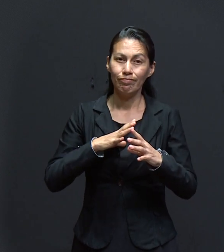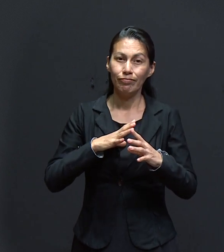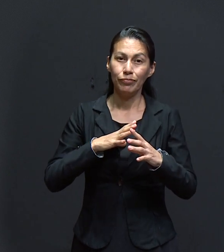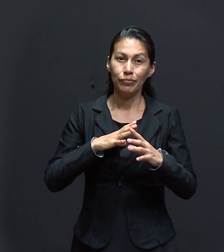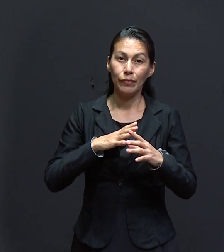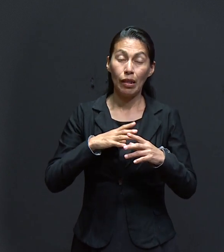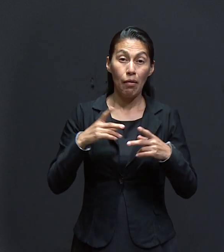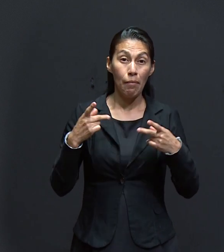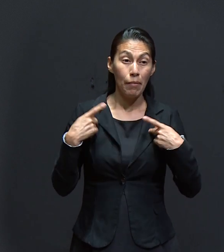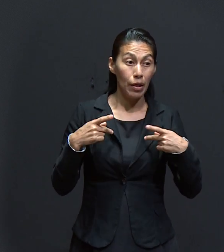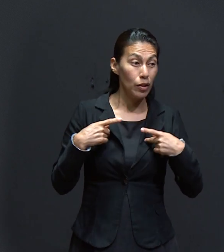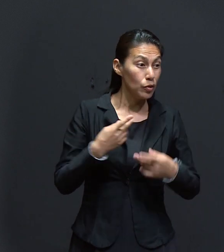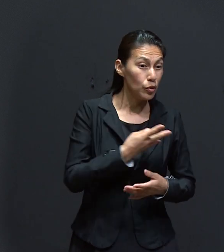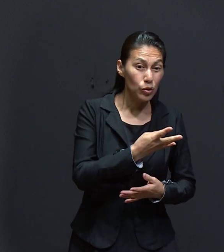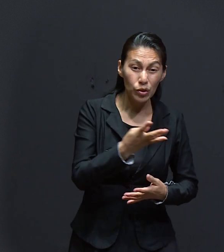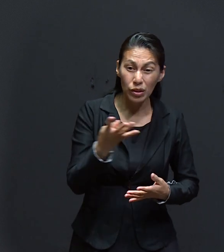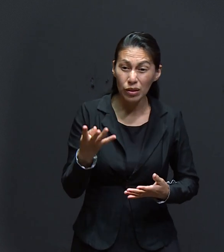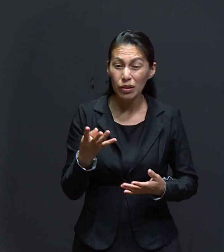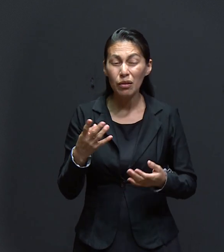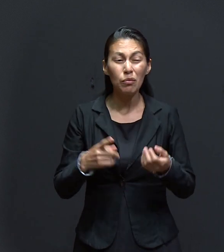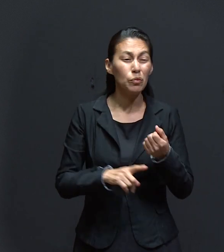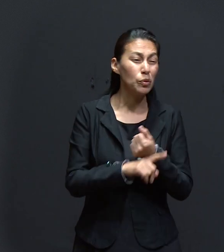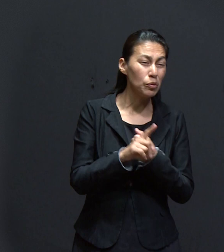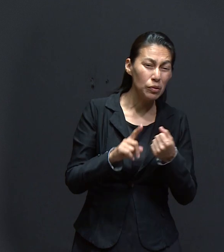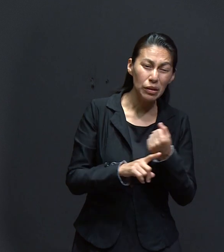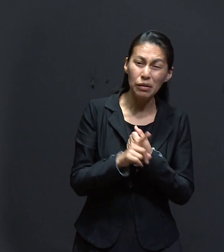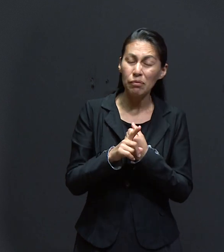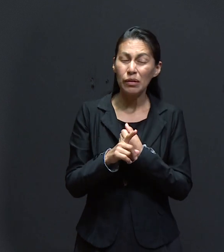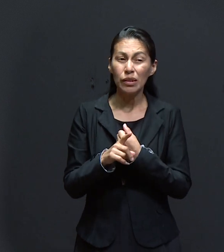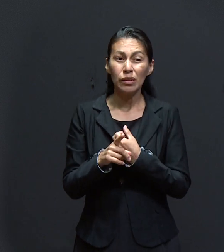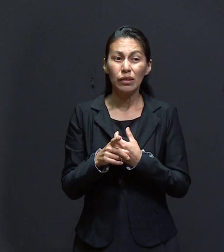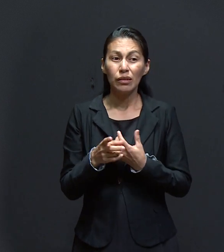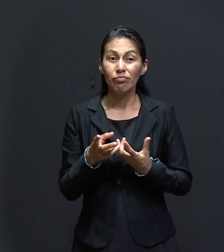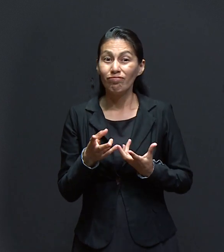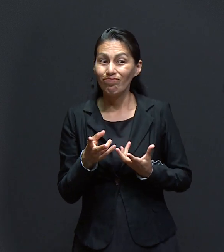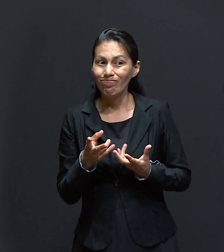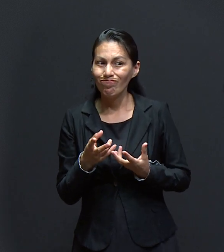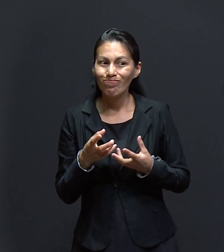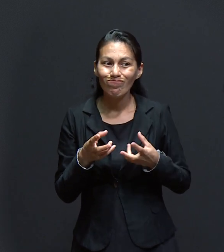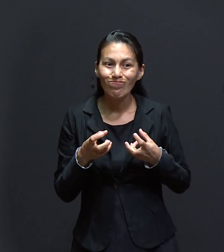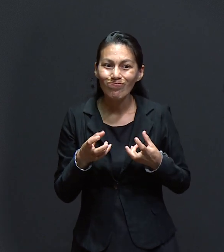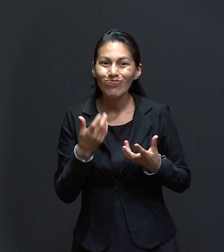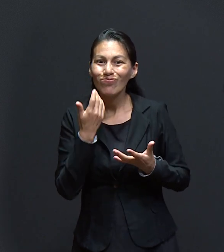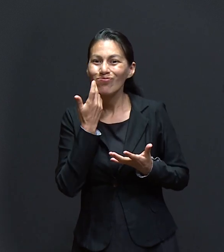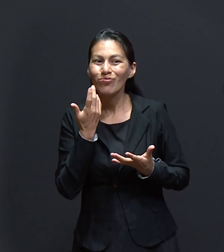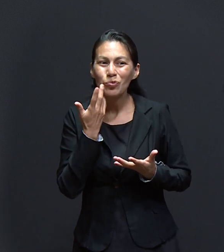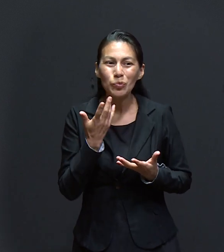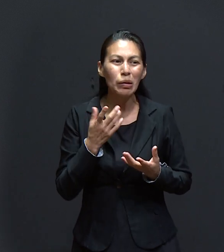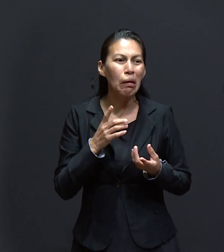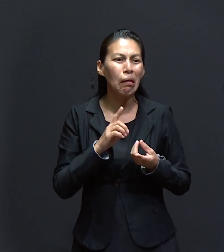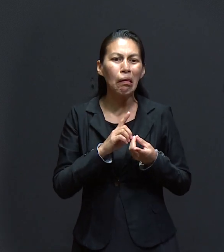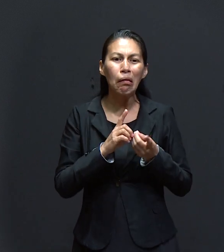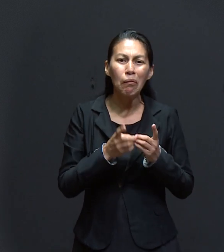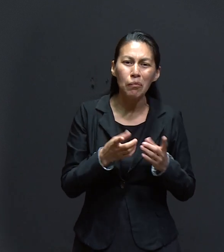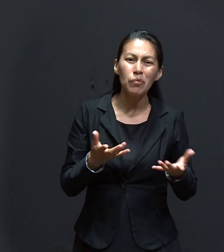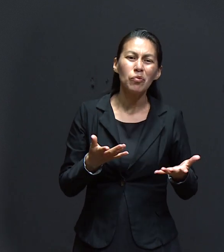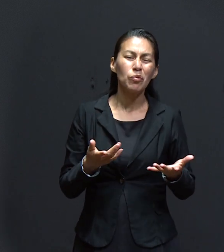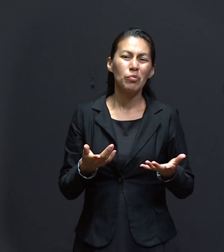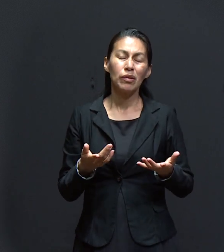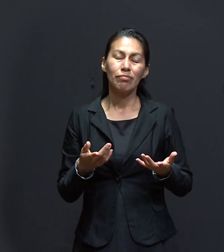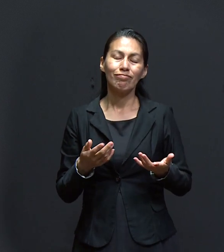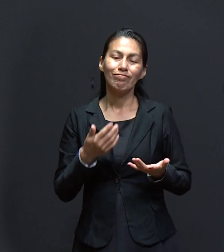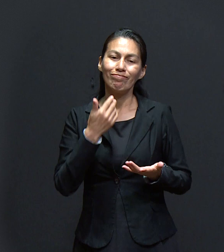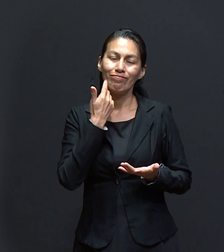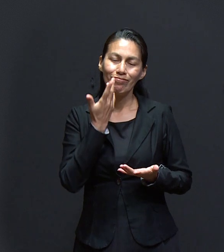nosotros tenemos pasiones concupiscencias codicias por el